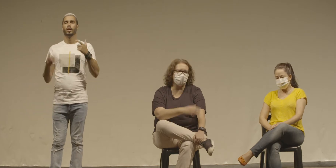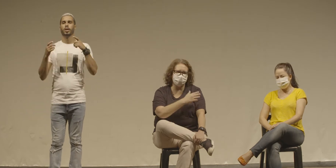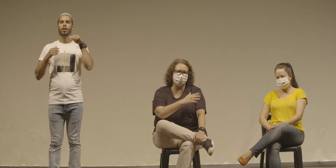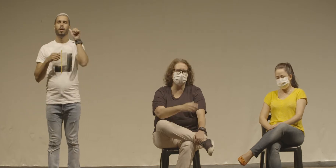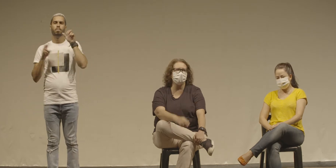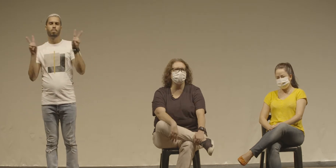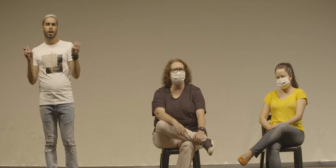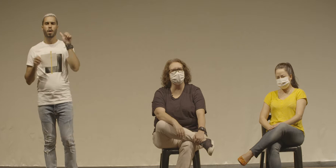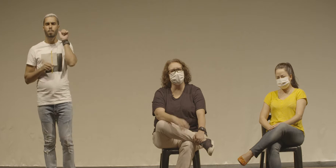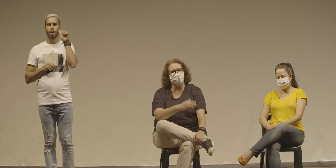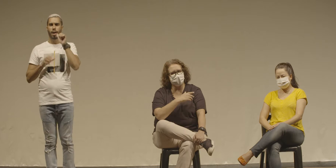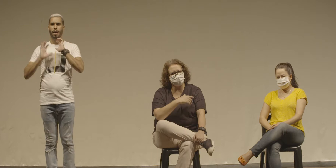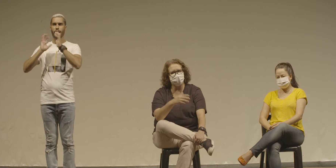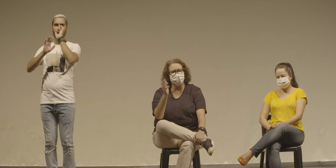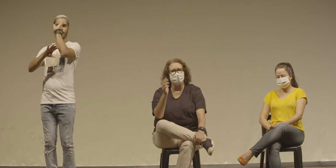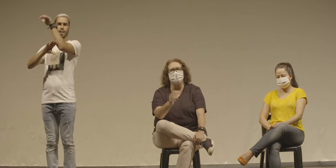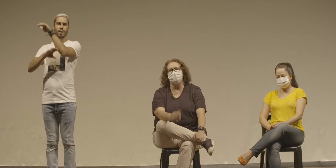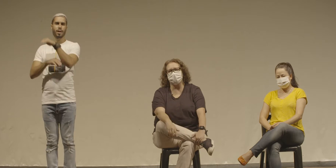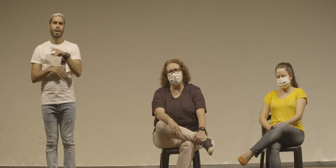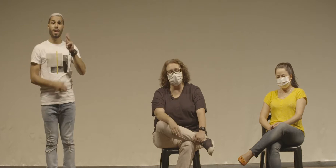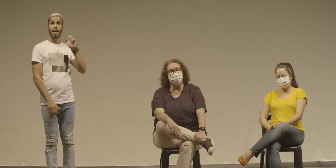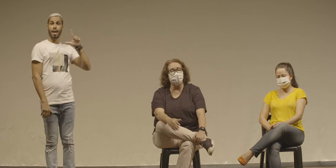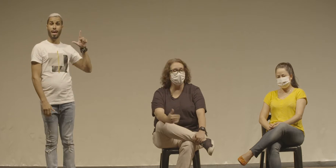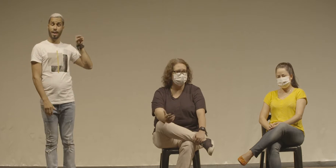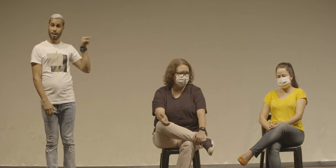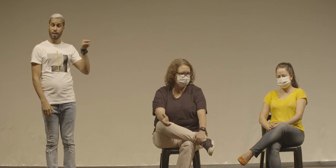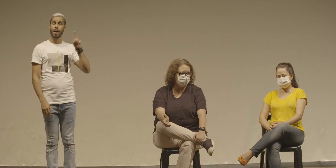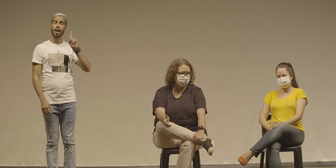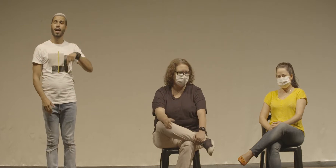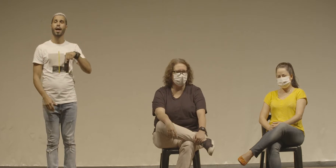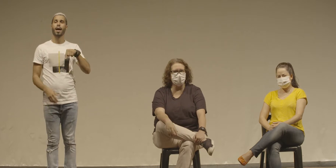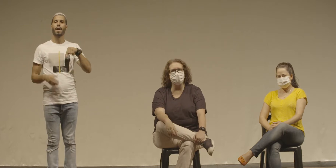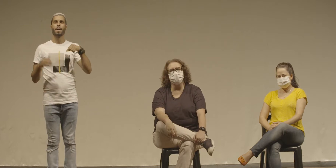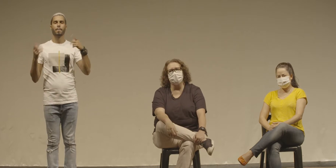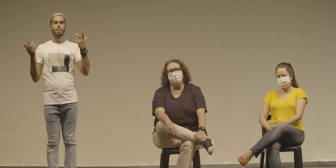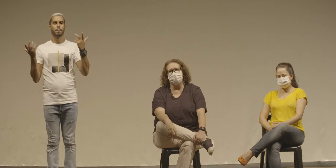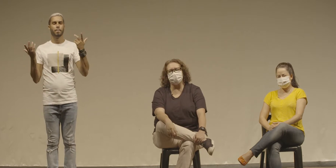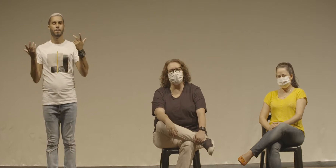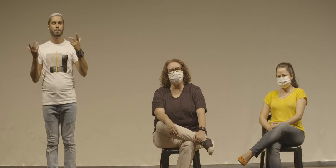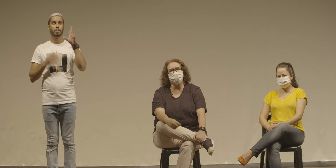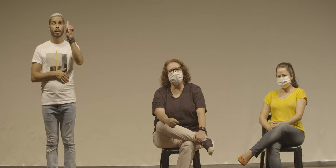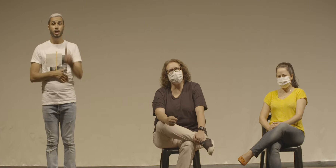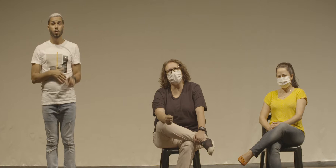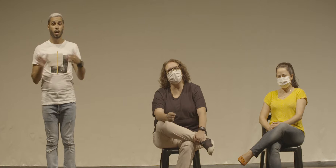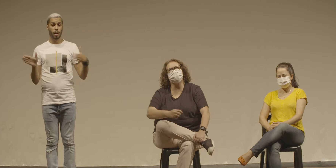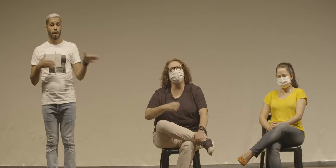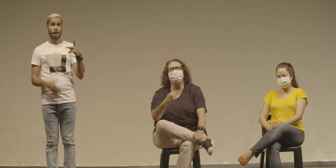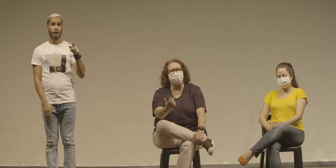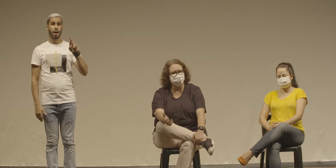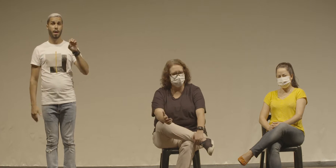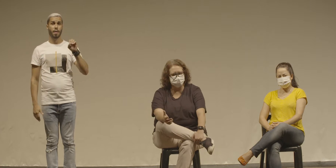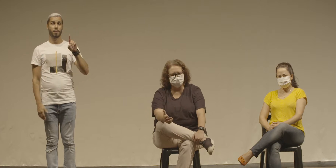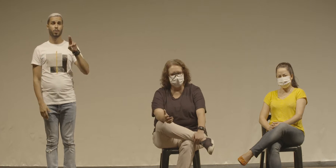produção, a Ellen foi diretora de produção, então ela teve um trabalho milhões de vezes maior do que o meu. Mas a gente, quando faz uma coisa